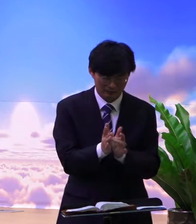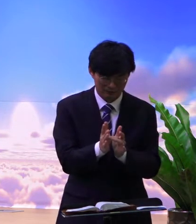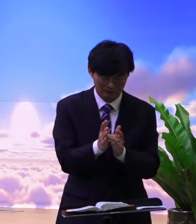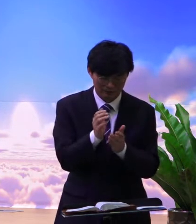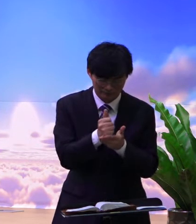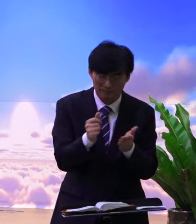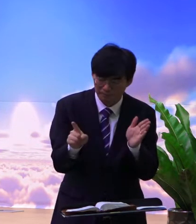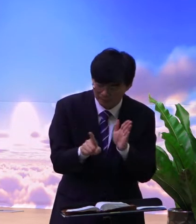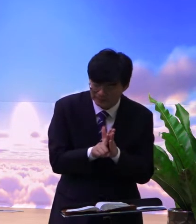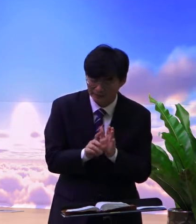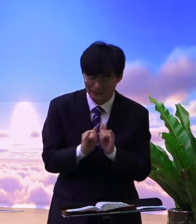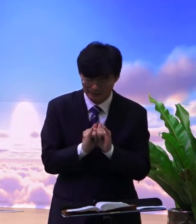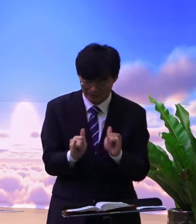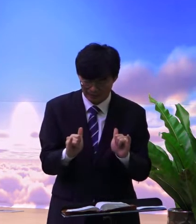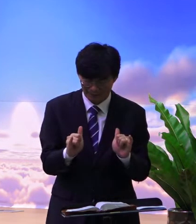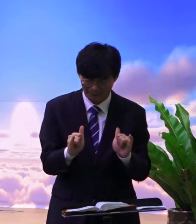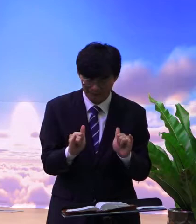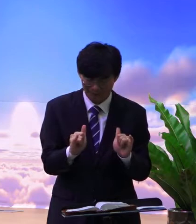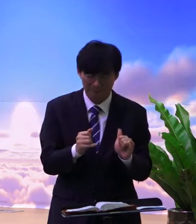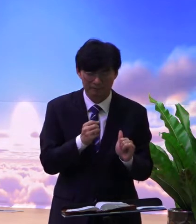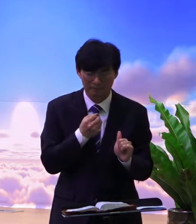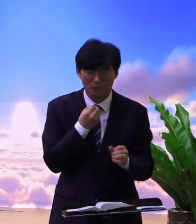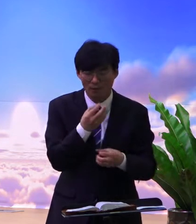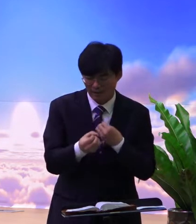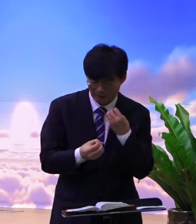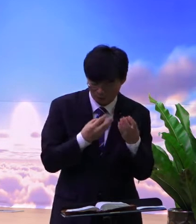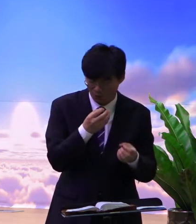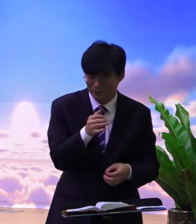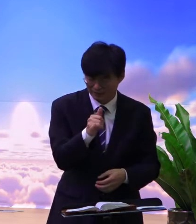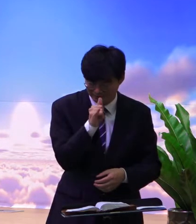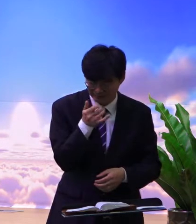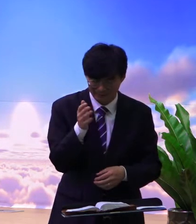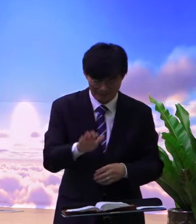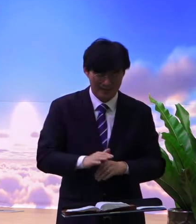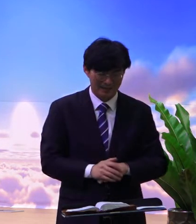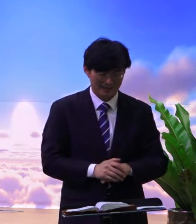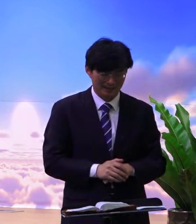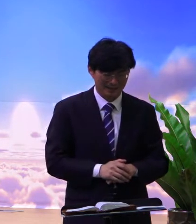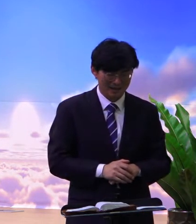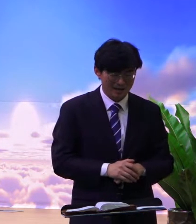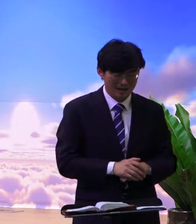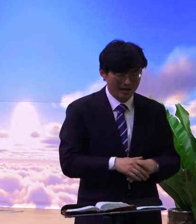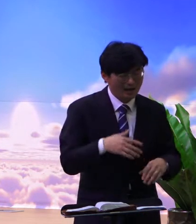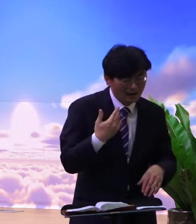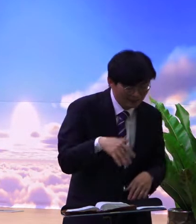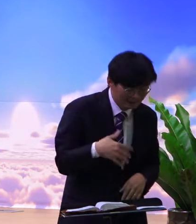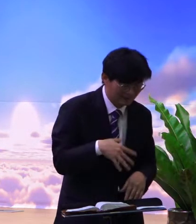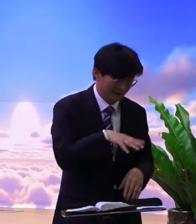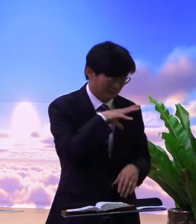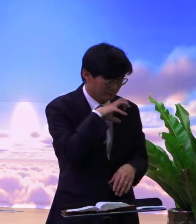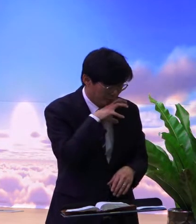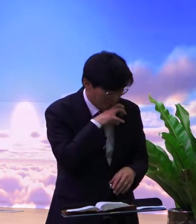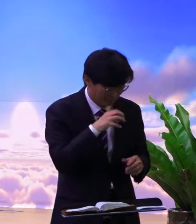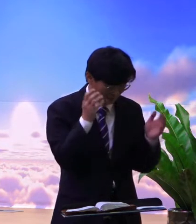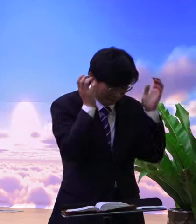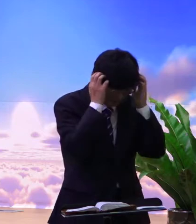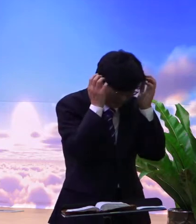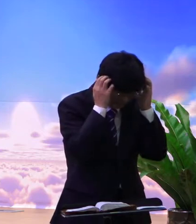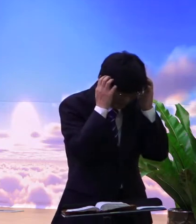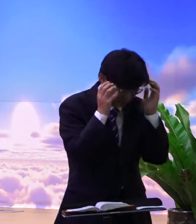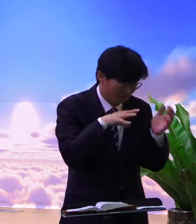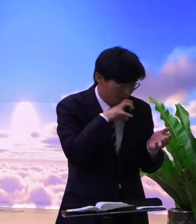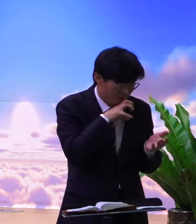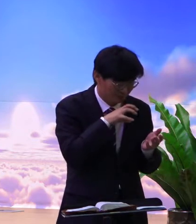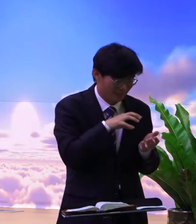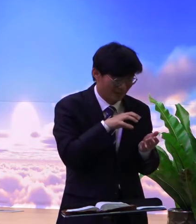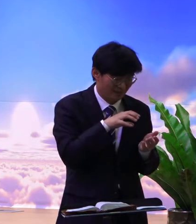사람이라고 하면서도 여전히 세상 속에서 염려와 근심으로 불평으로 살아왔습니다.